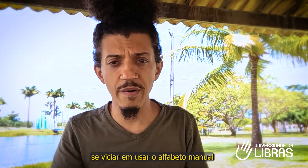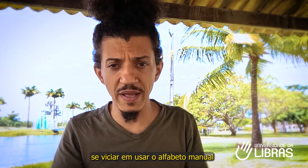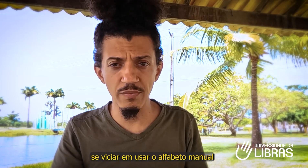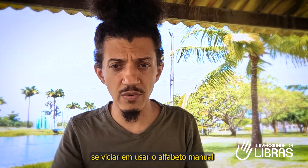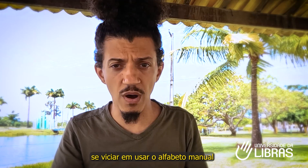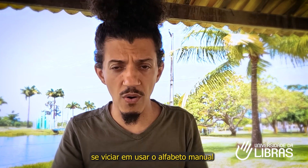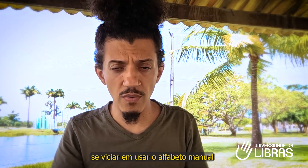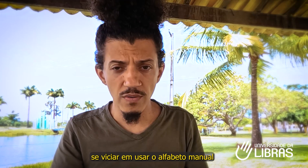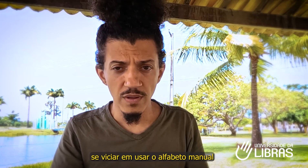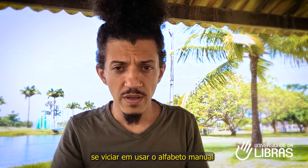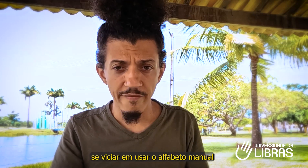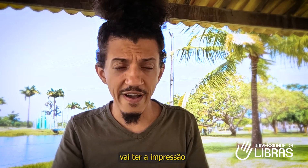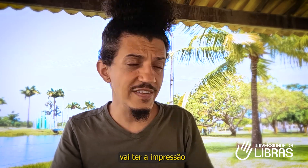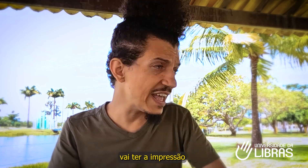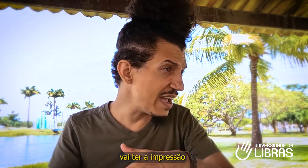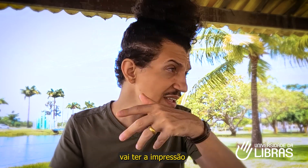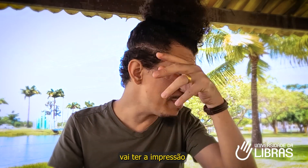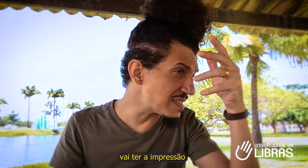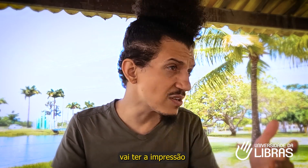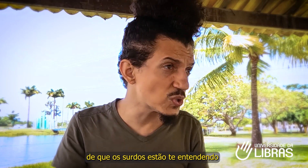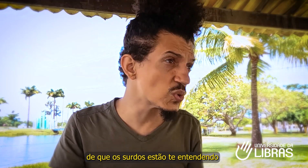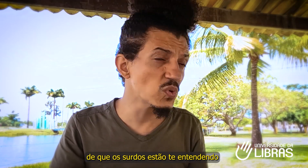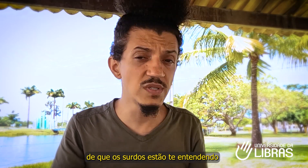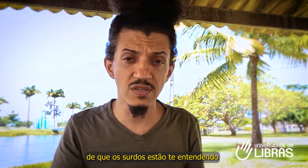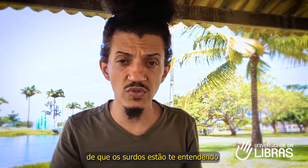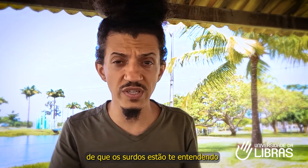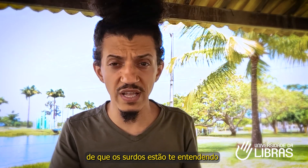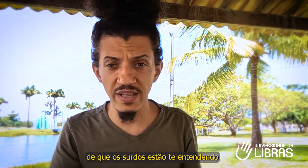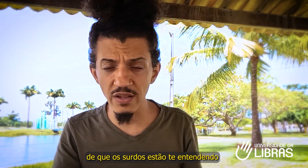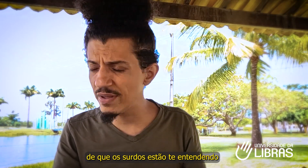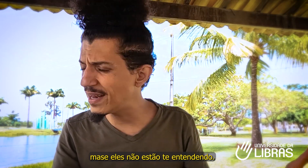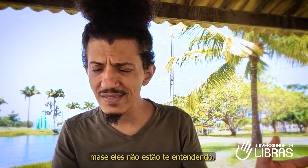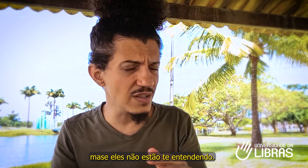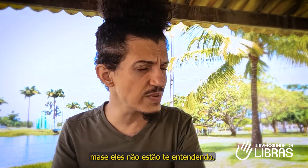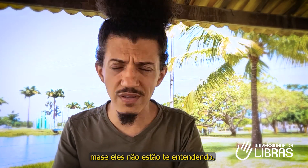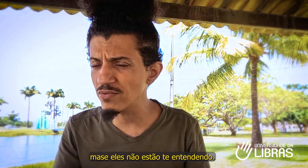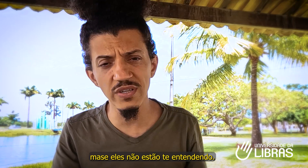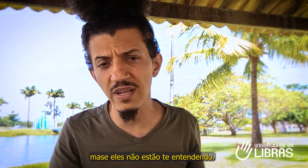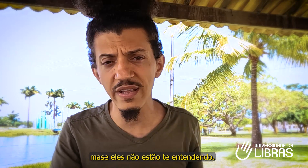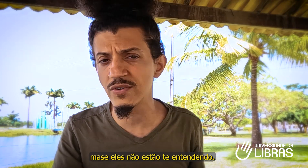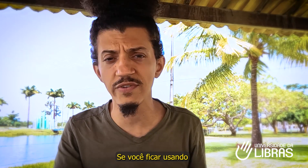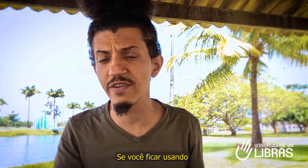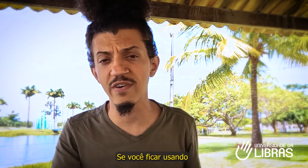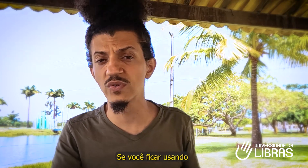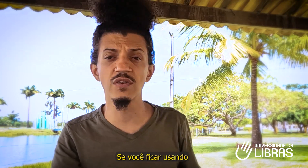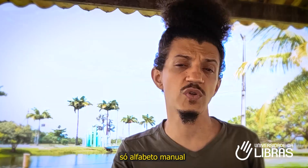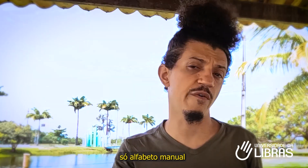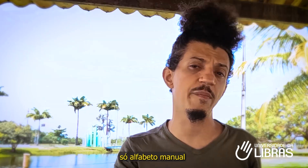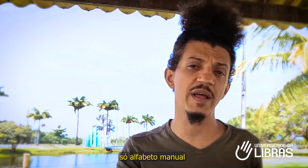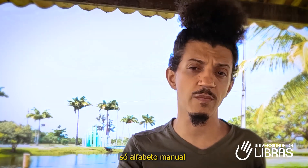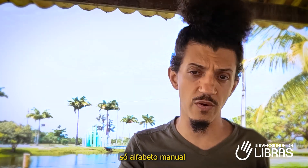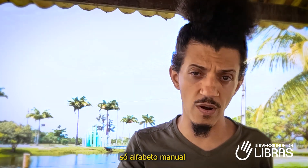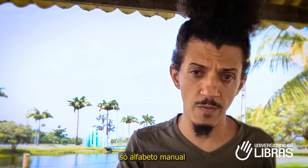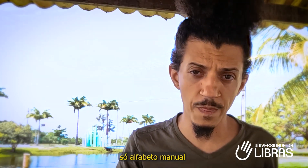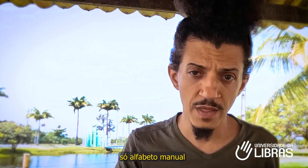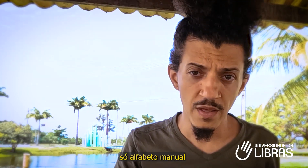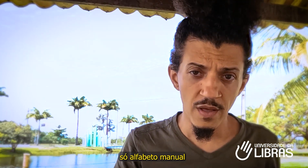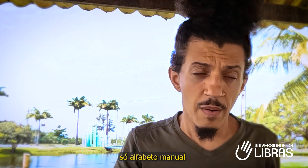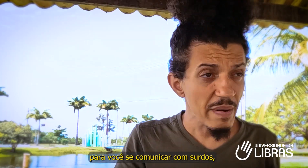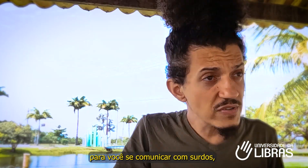alfabeto manual, vai ter a impressão de que os surdos estão te entendendo e eles não estão te entendendo se você ficar usando só o alfabeto manual. Para você